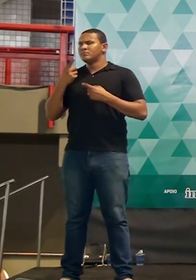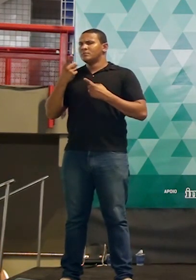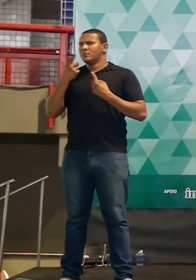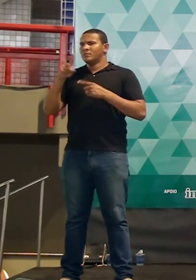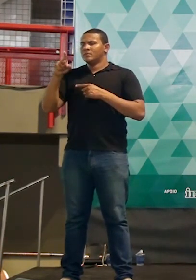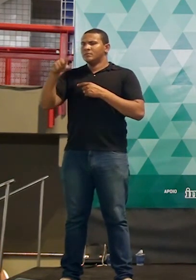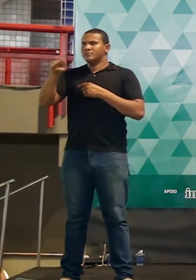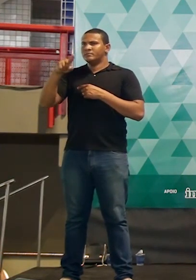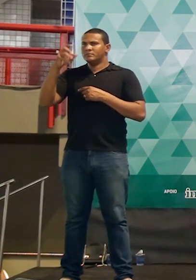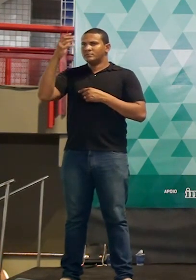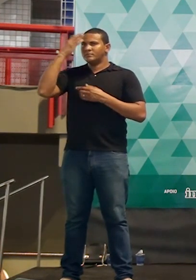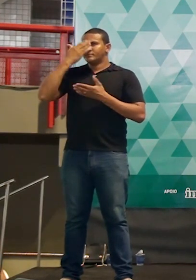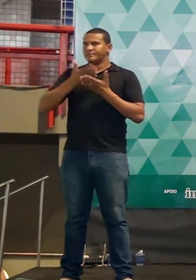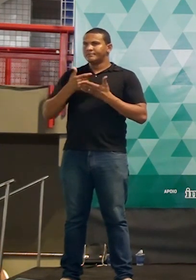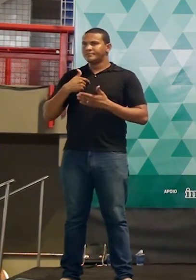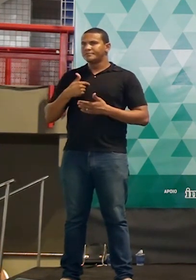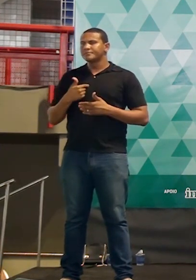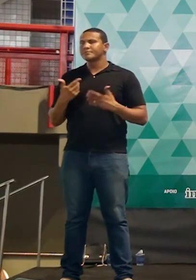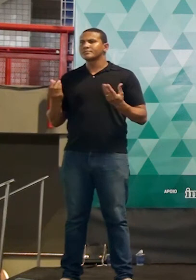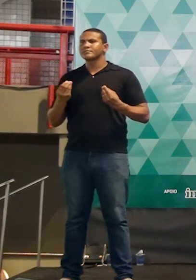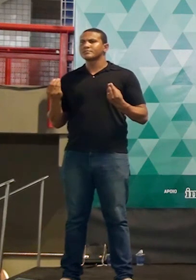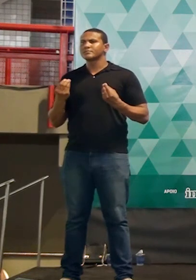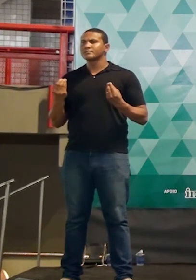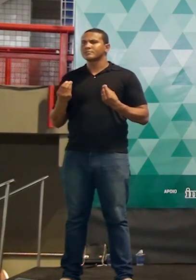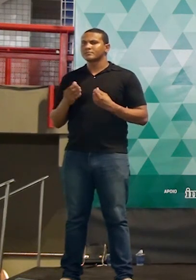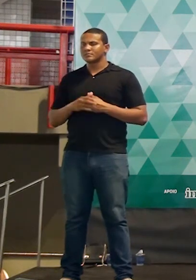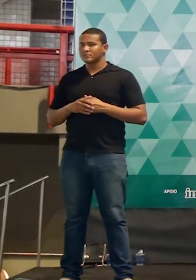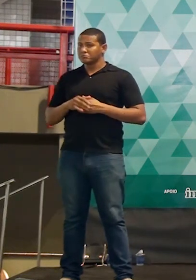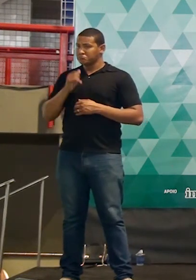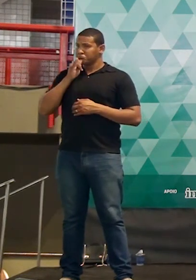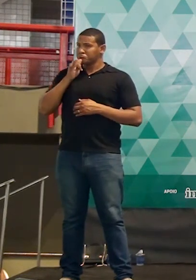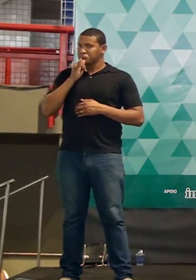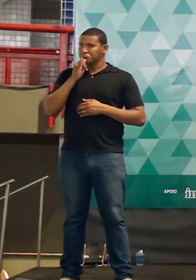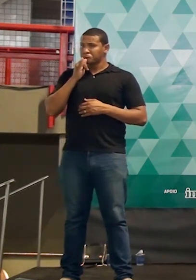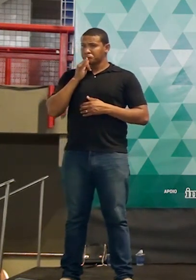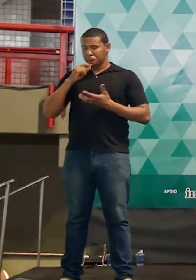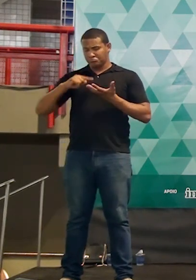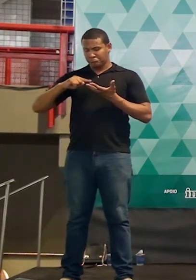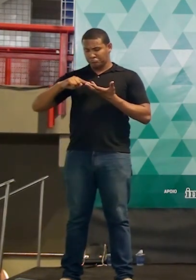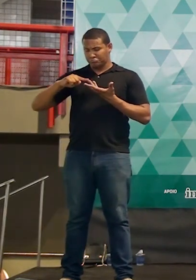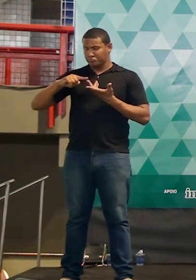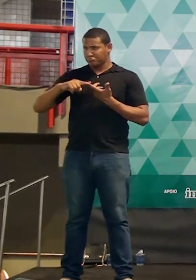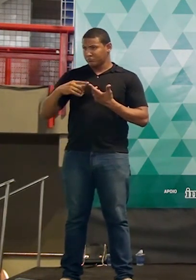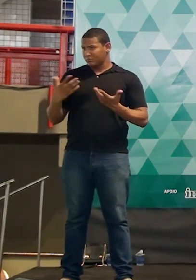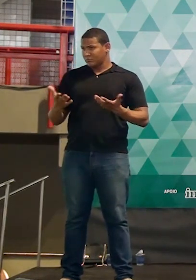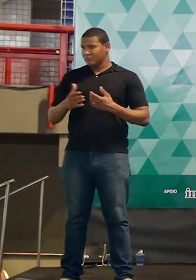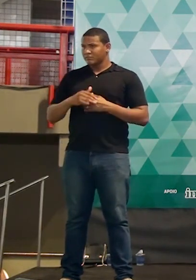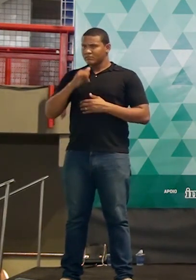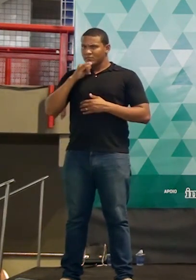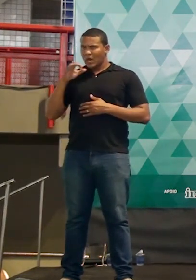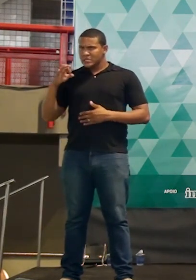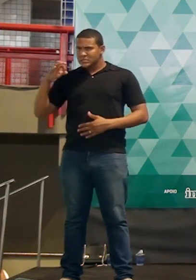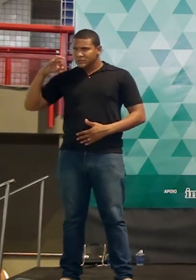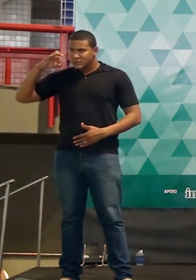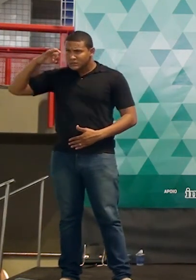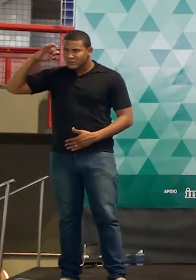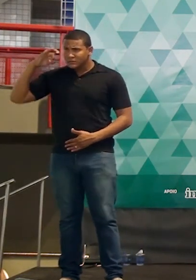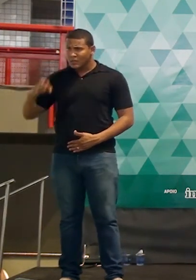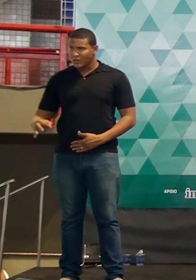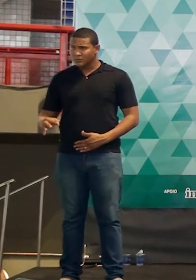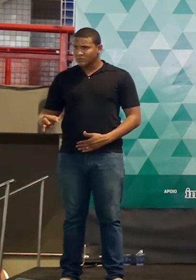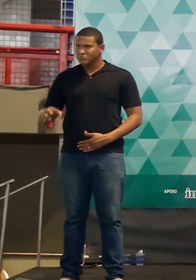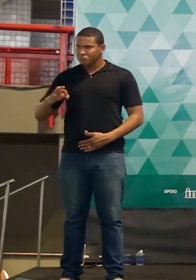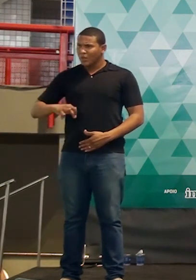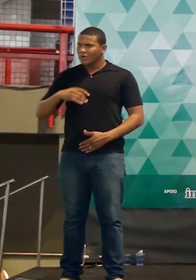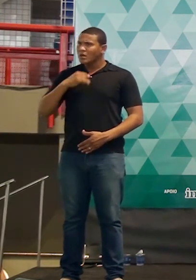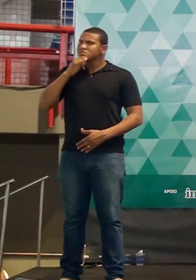nos parágrafos do desenvolvimento? Dê exemplos. Se você quiser ter certeza que você está